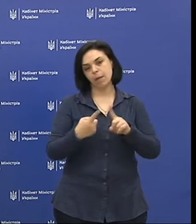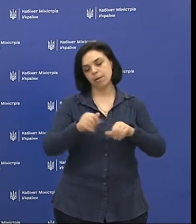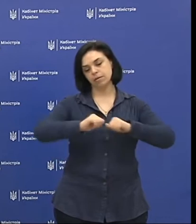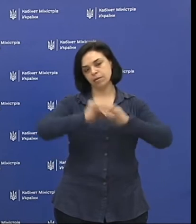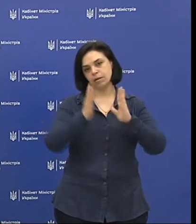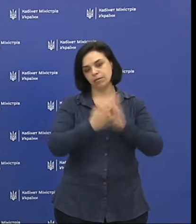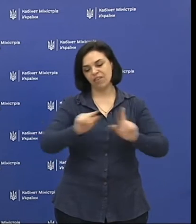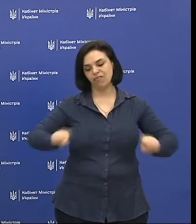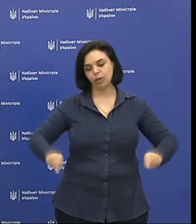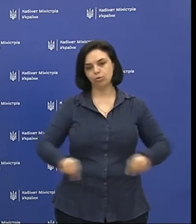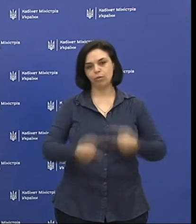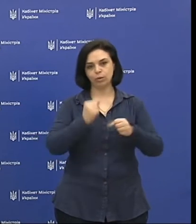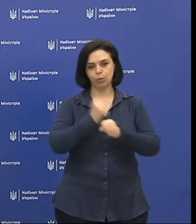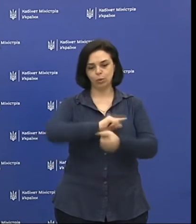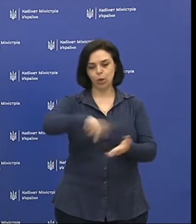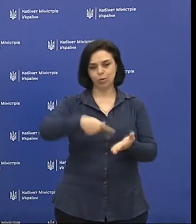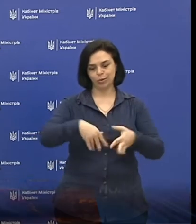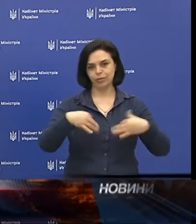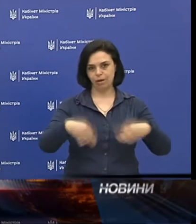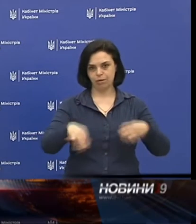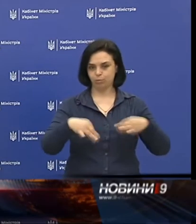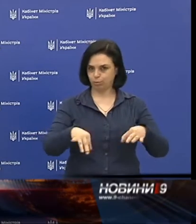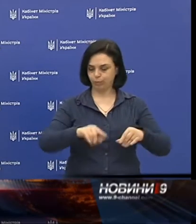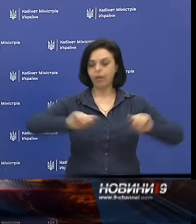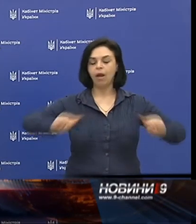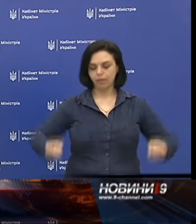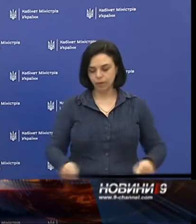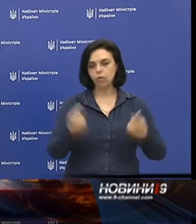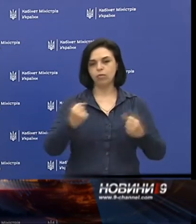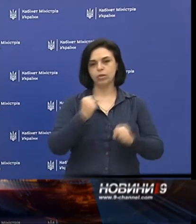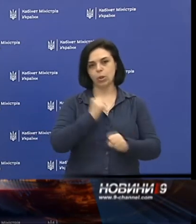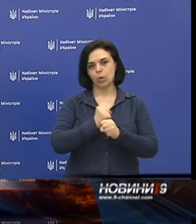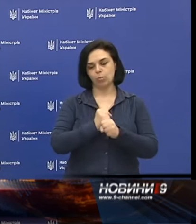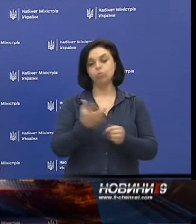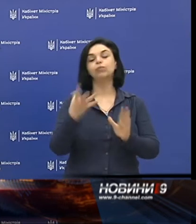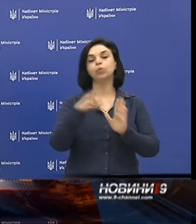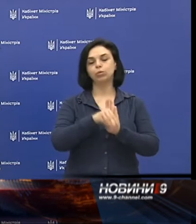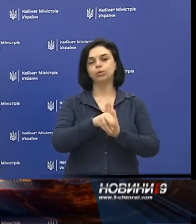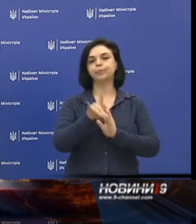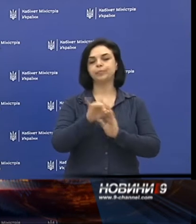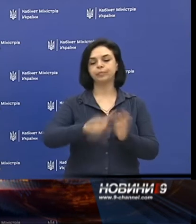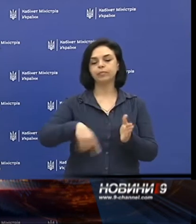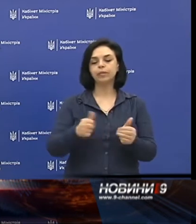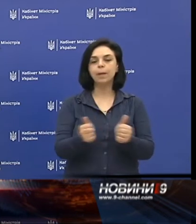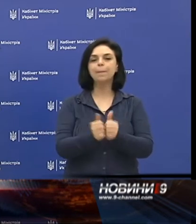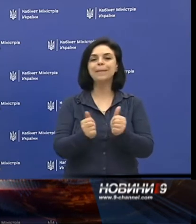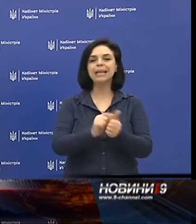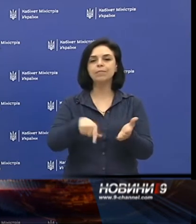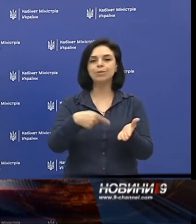все, відновлюється робота громадського транспорту, відновлюється робота, в тому числі, при міського